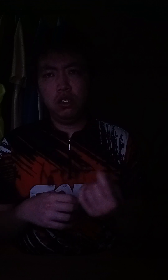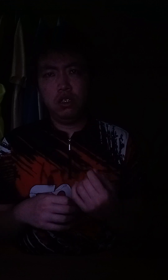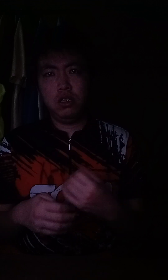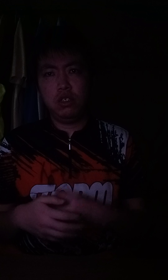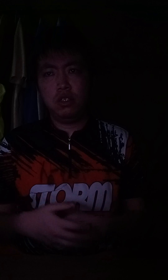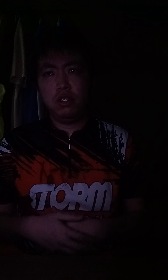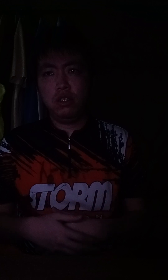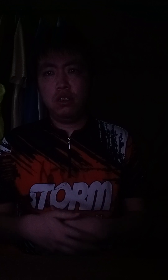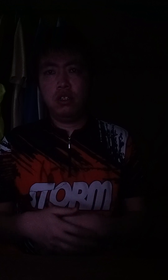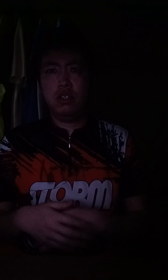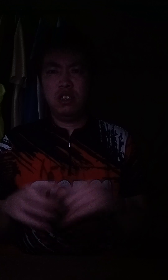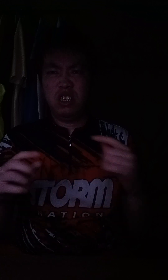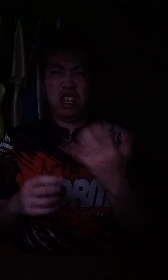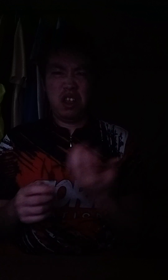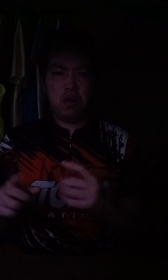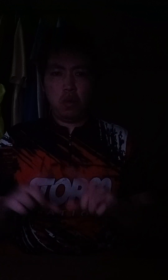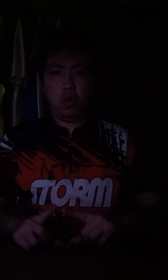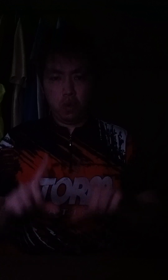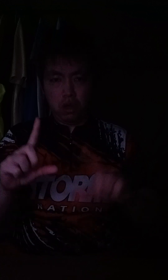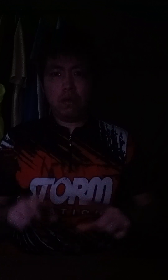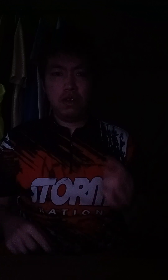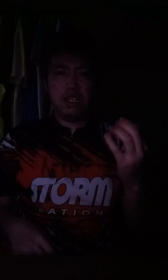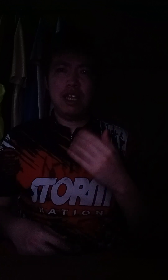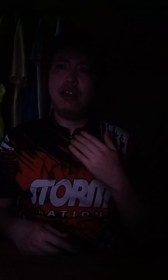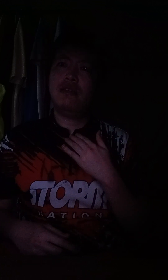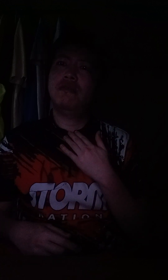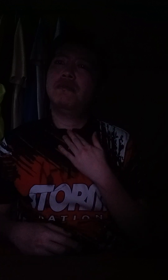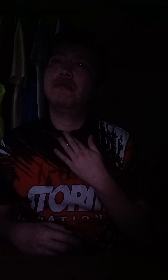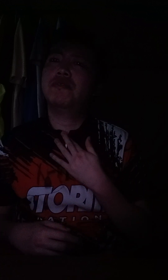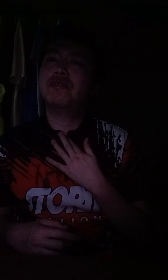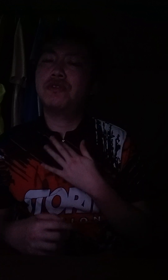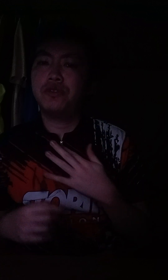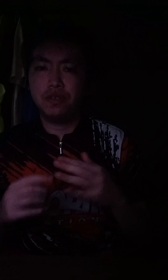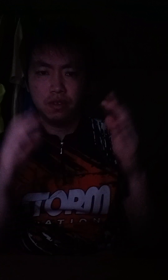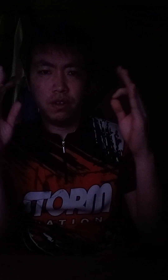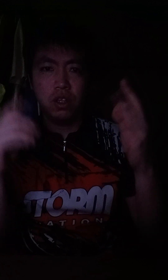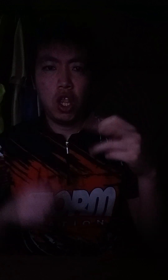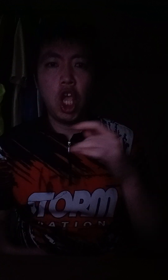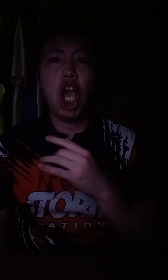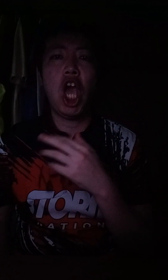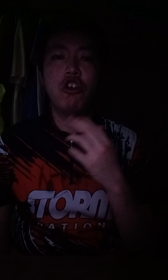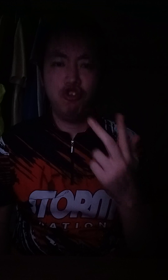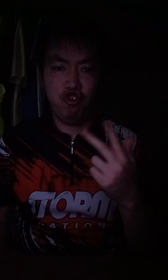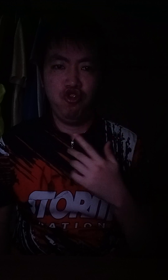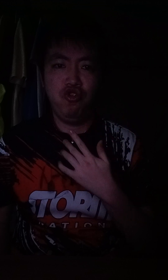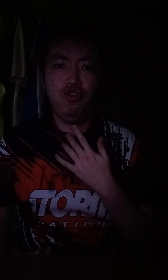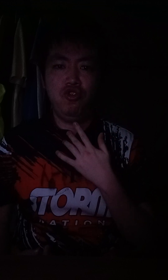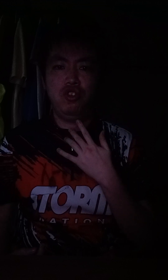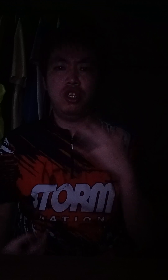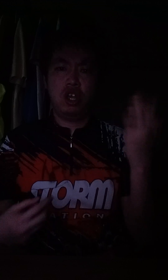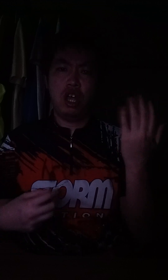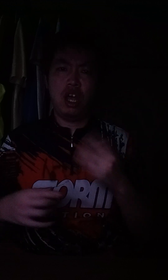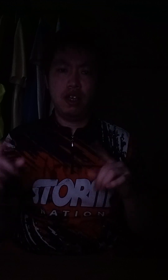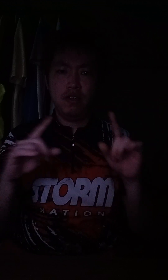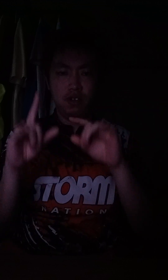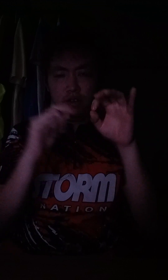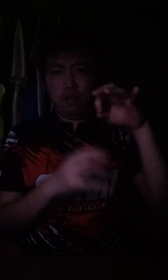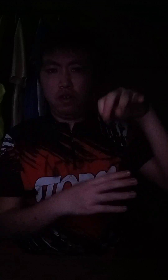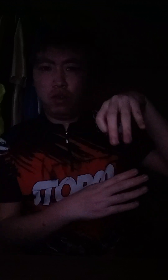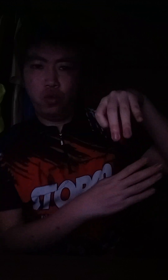태어날 때부터 아픈 동생을 보며 양보하는 법을 먼저 배운 현수. 현아가 우선일 수밖에 없다는 걸